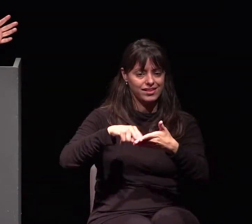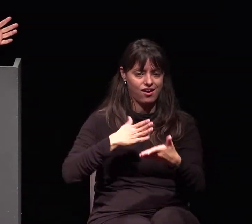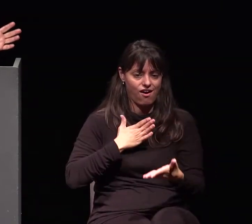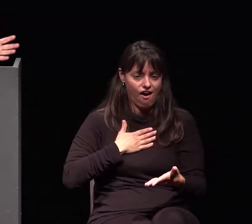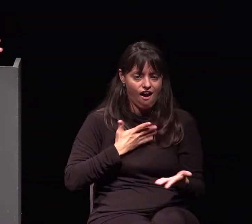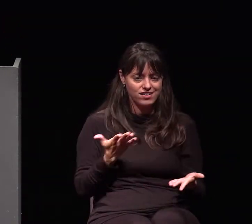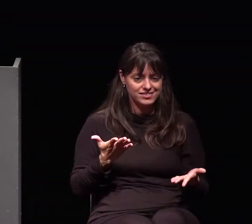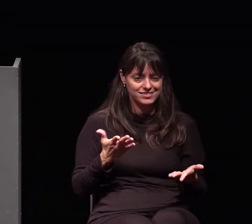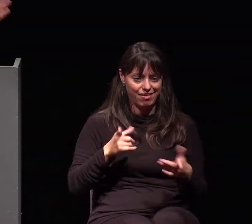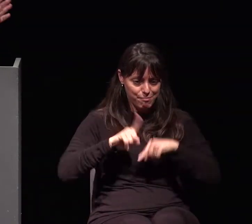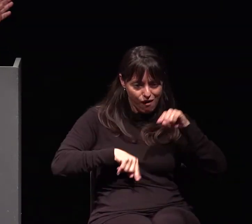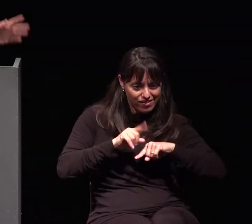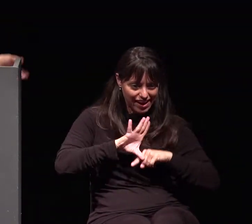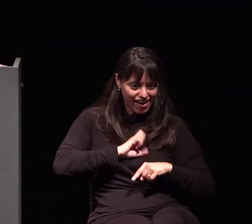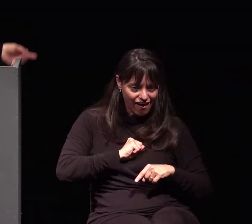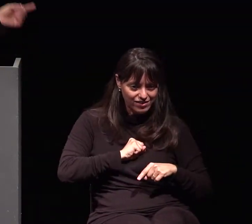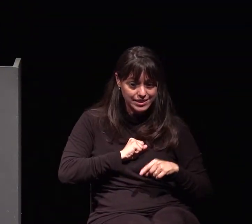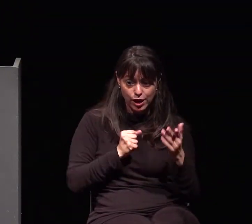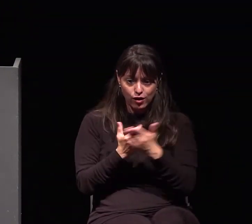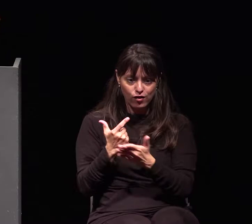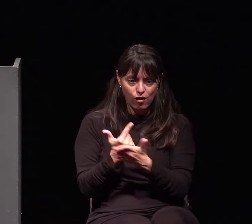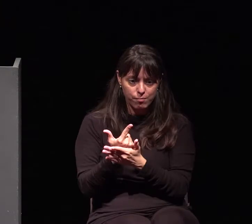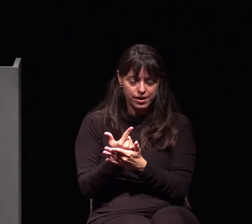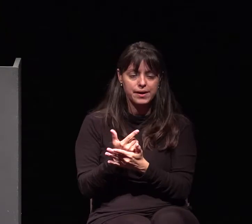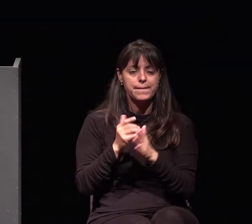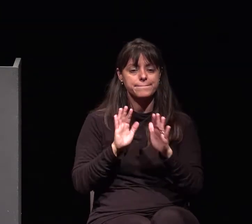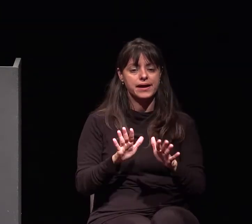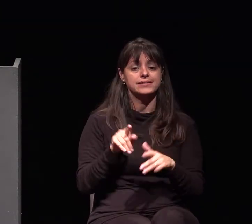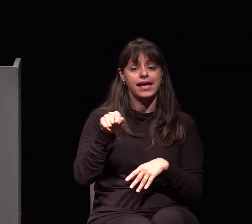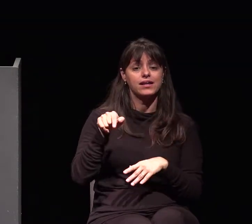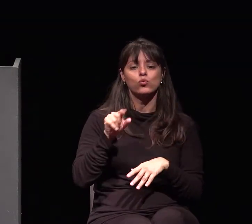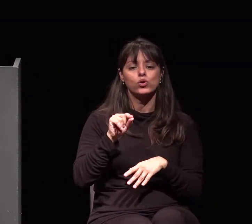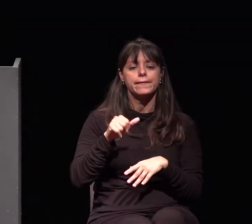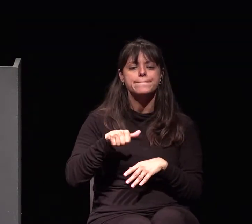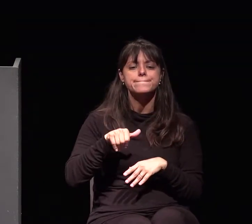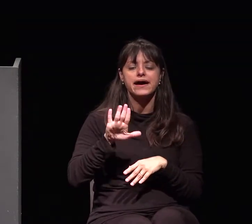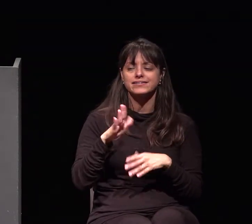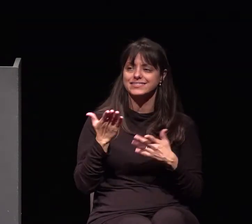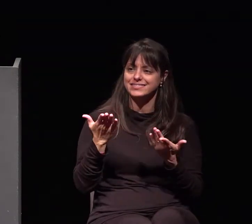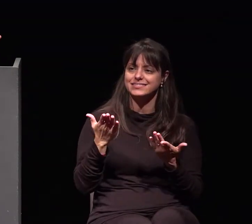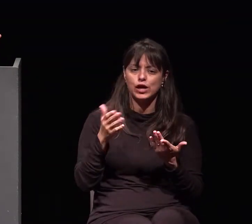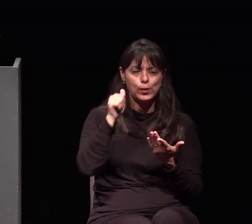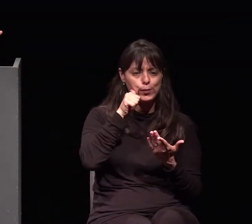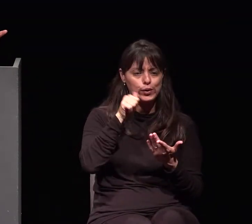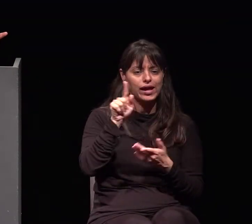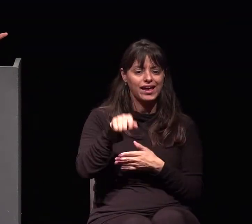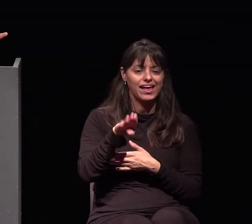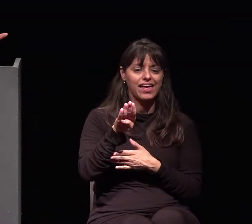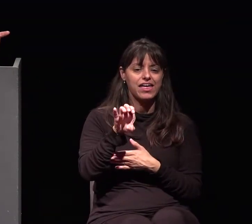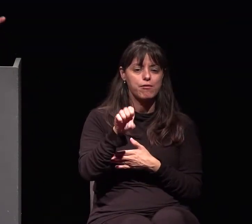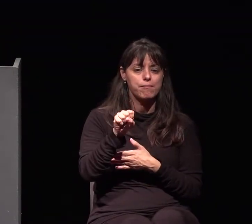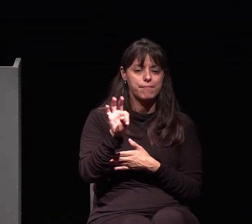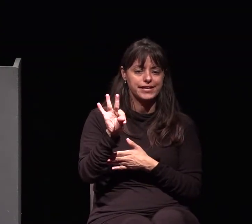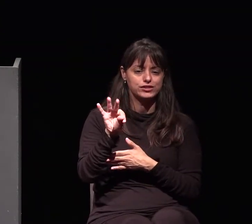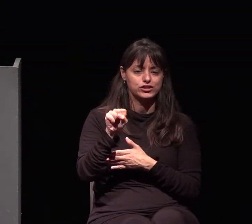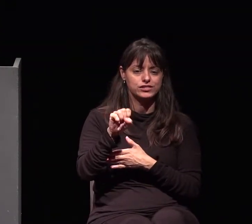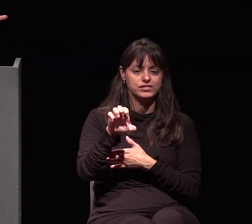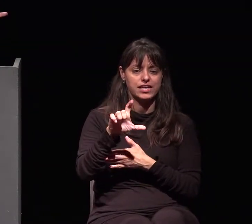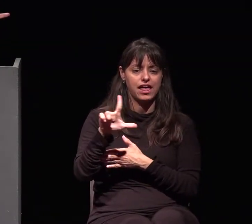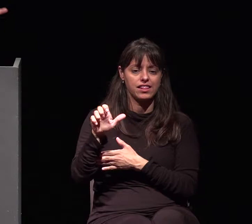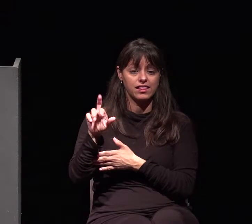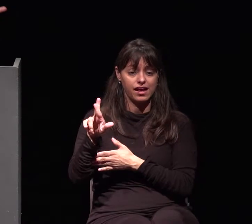de uma pornografia, então todo mundo comprava. Ela foi a que foi best-seller o tempo todo. Ela